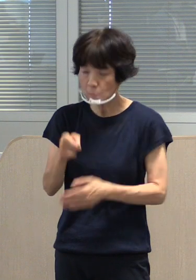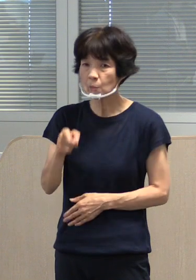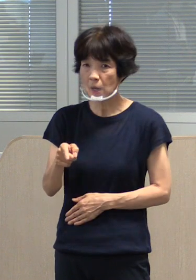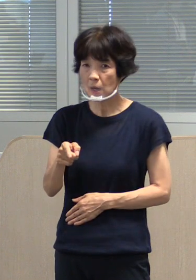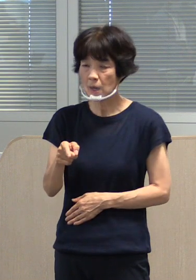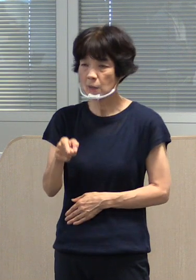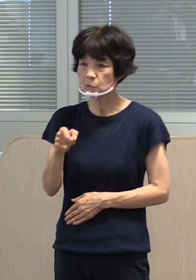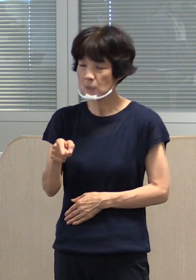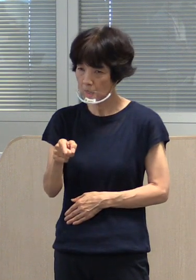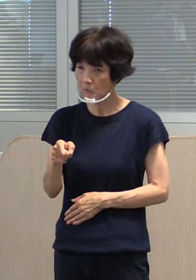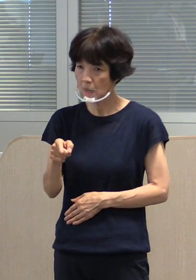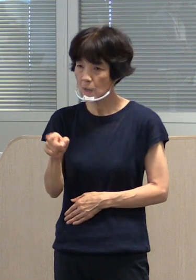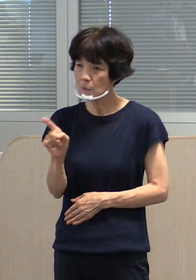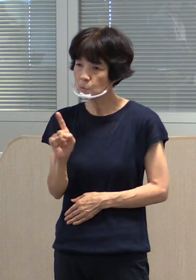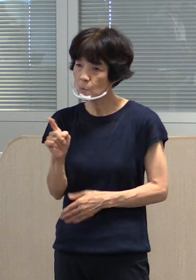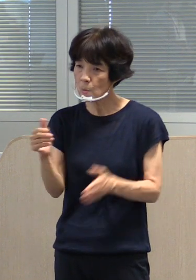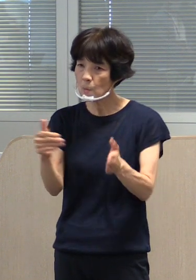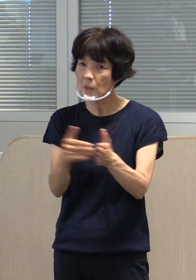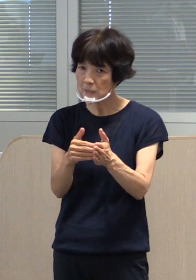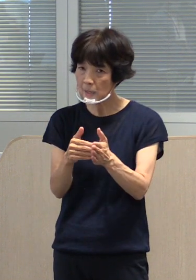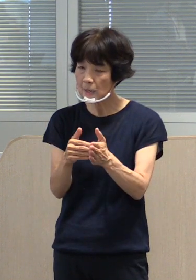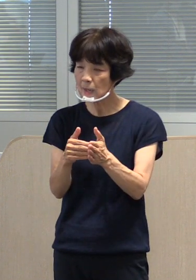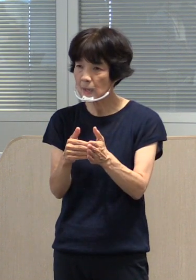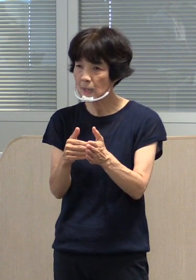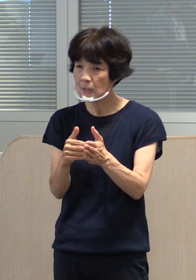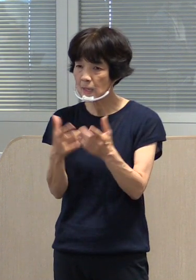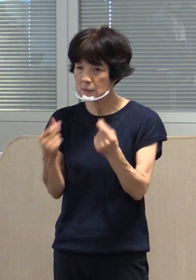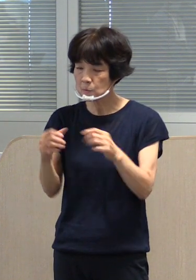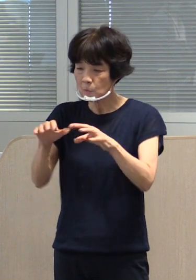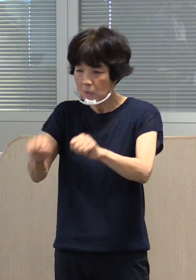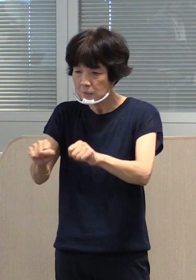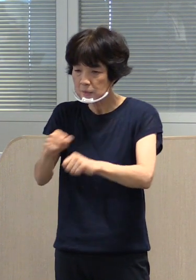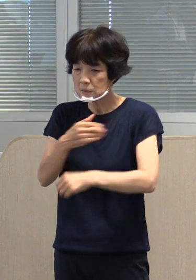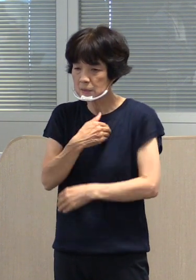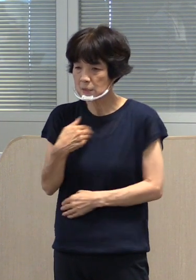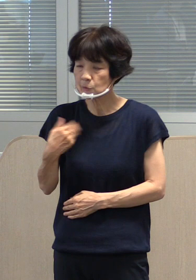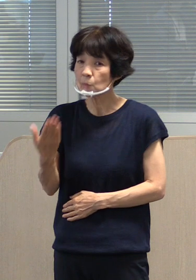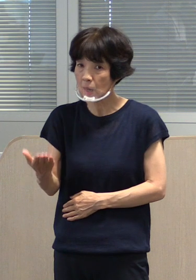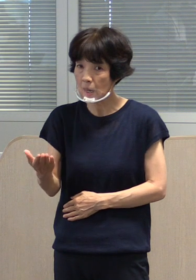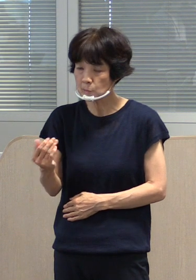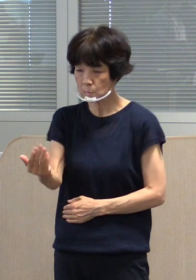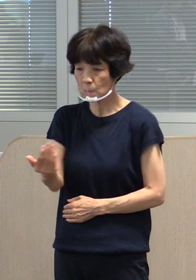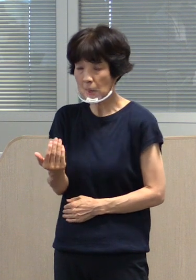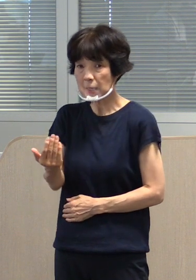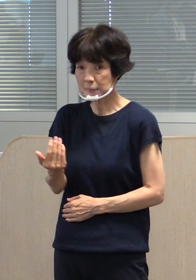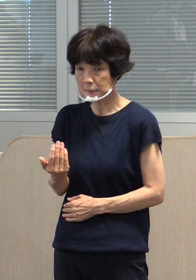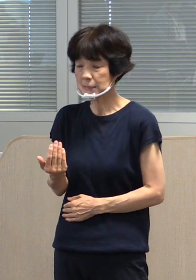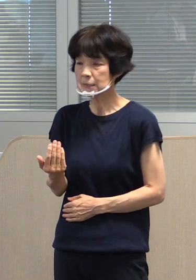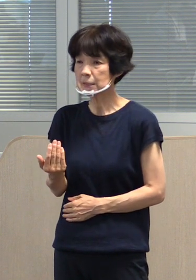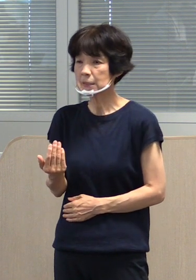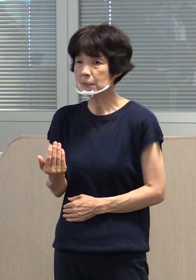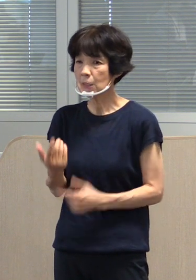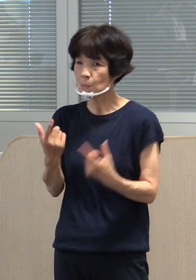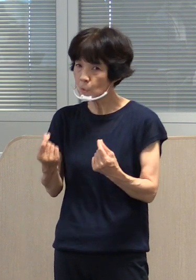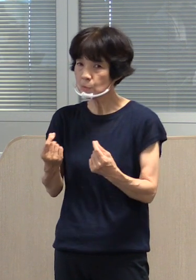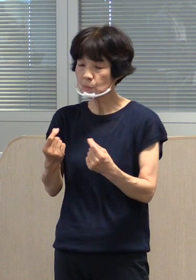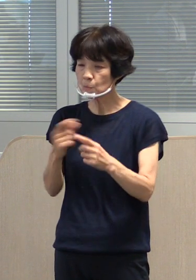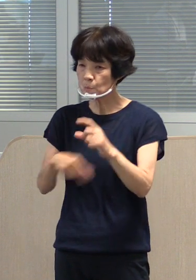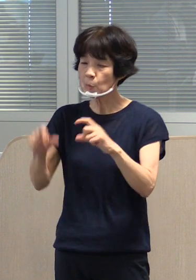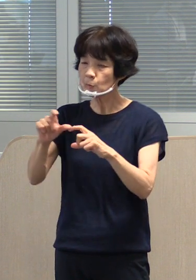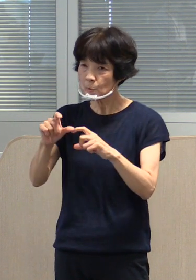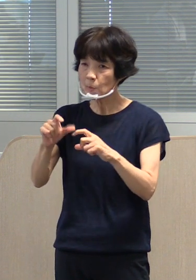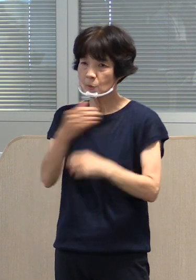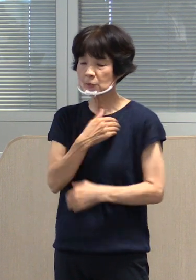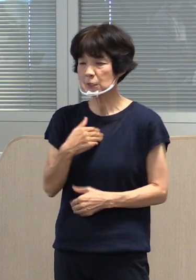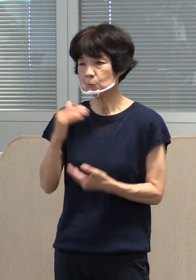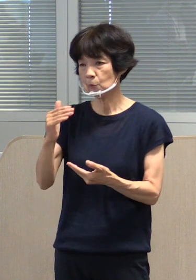で突き詰めてるかね、 あそこまで行かない前にもう少しできることがねあ